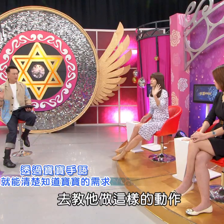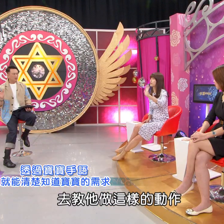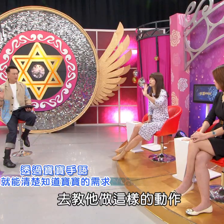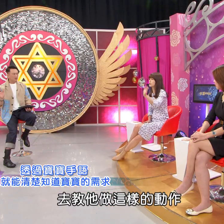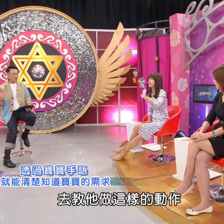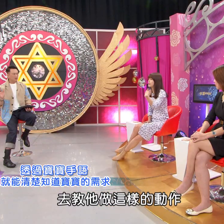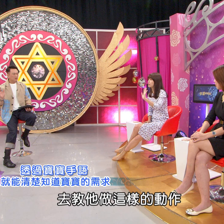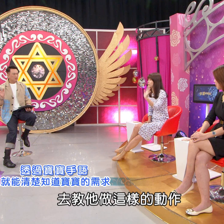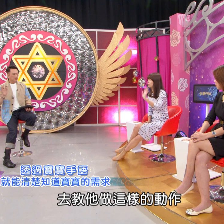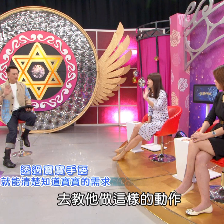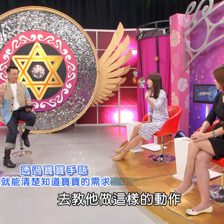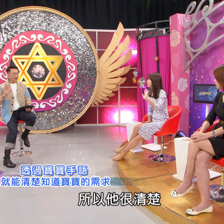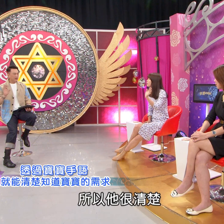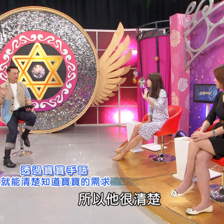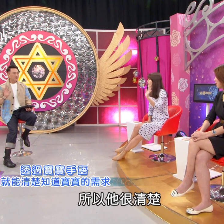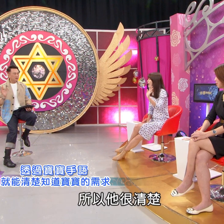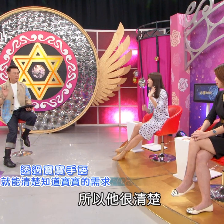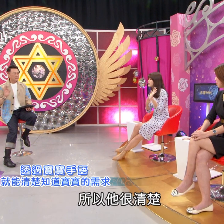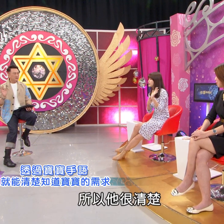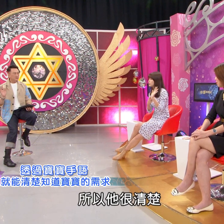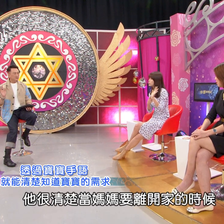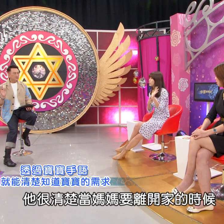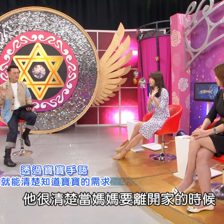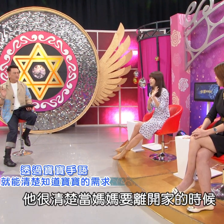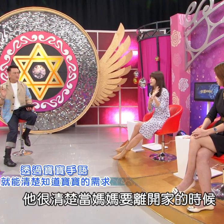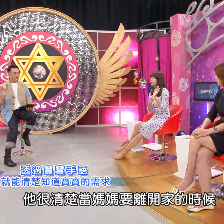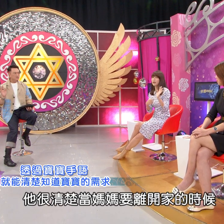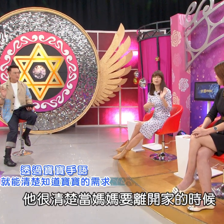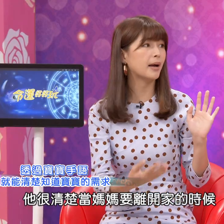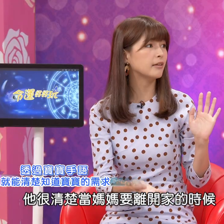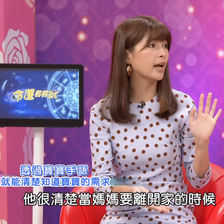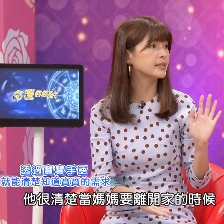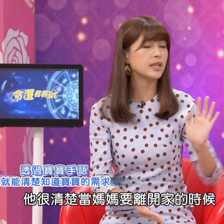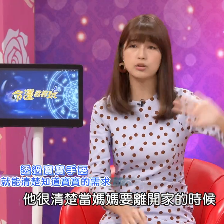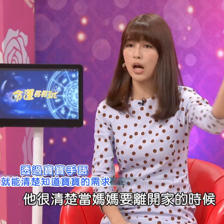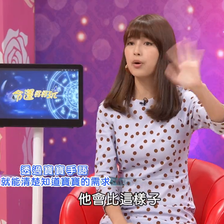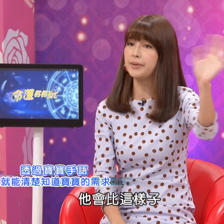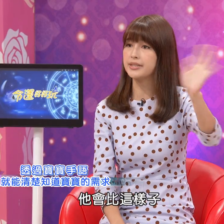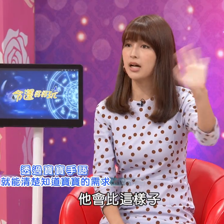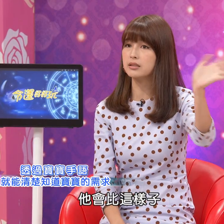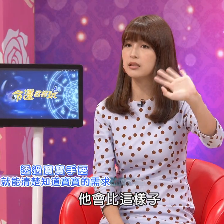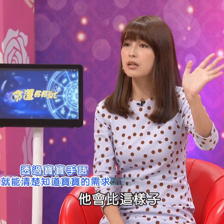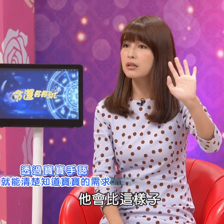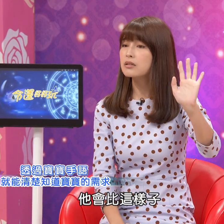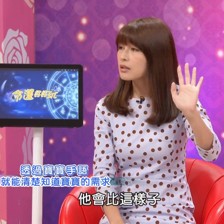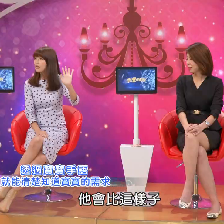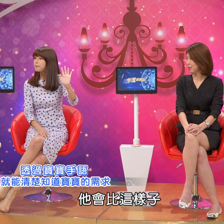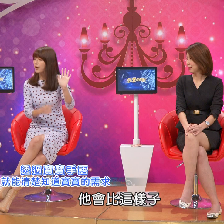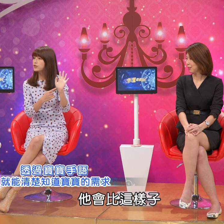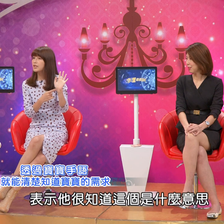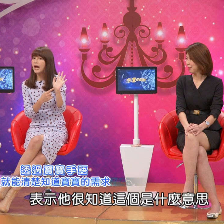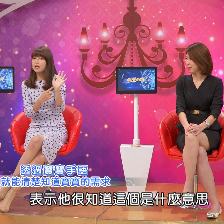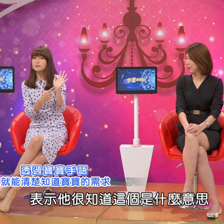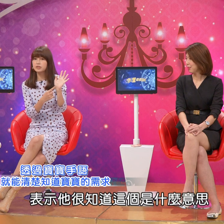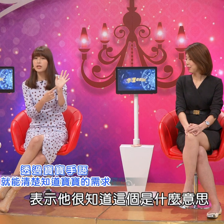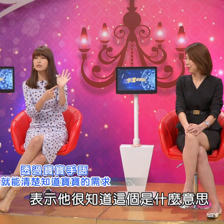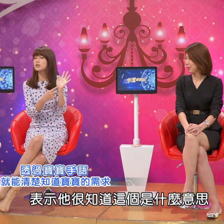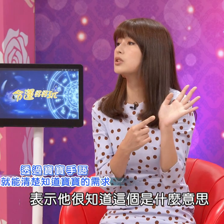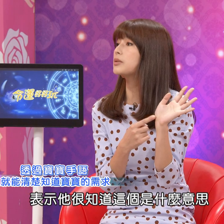教他做這樣的動作拜拜所以他很清楚他很清楚當媽媽要離開家的時候他會比這樣子表示他很知道這個是什麼